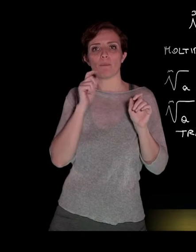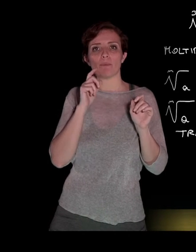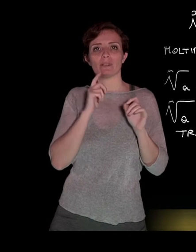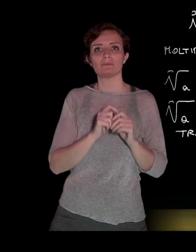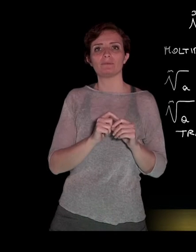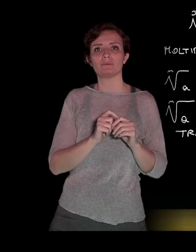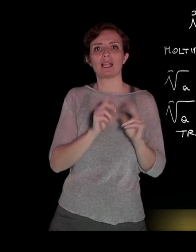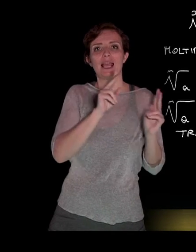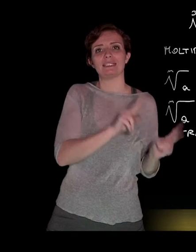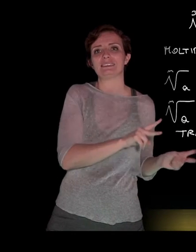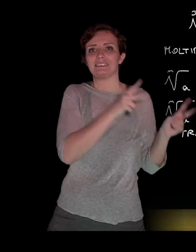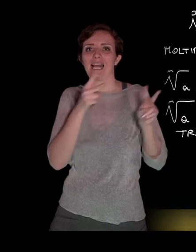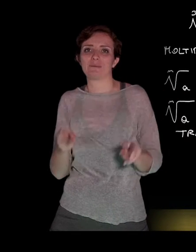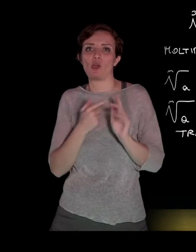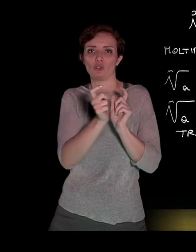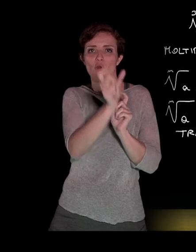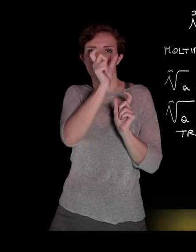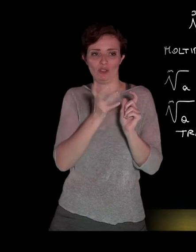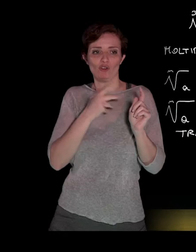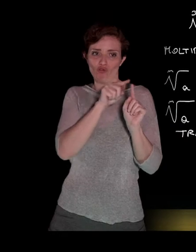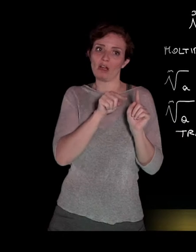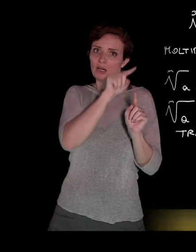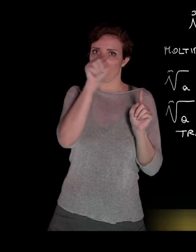presente all'interno del radicando